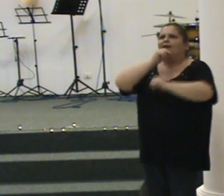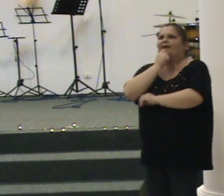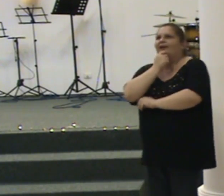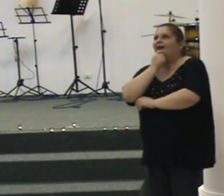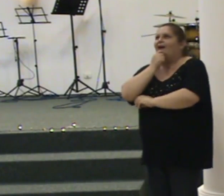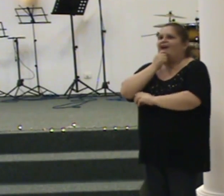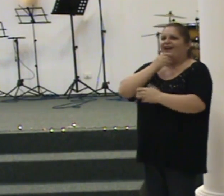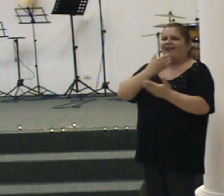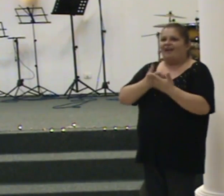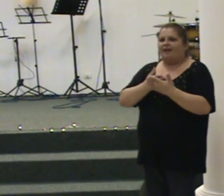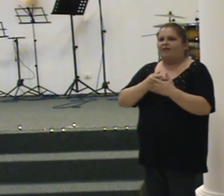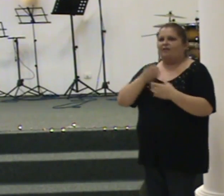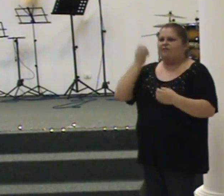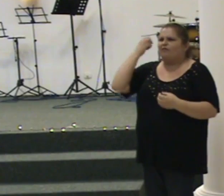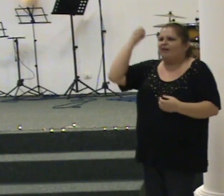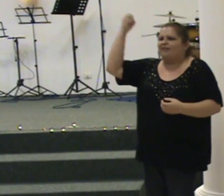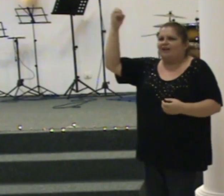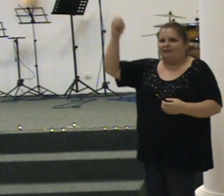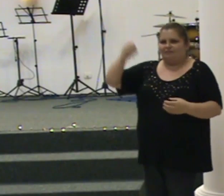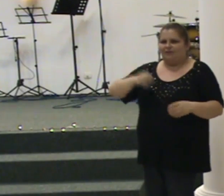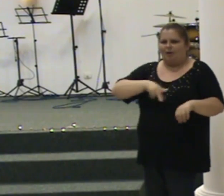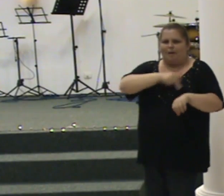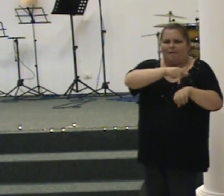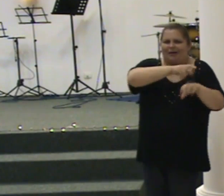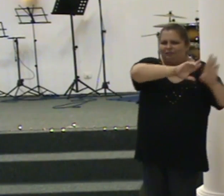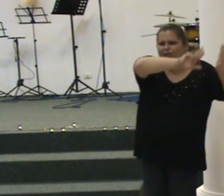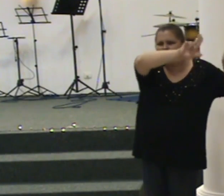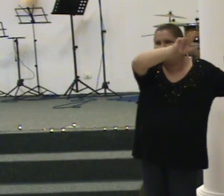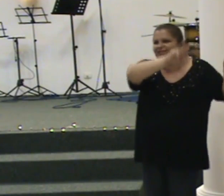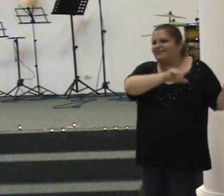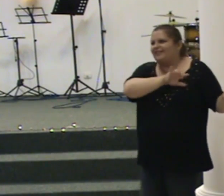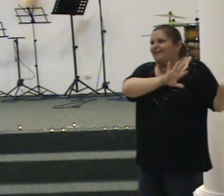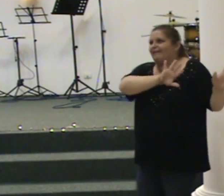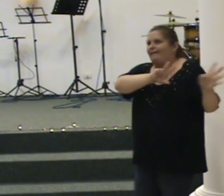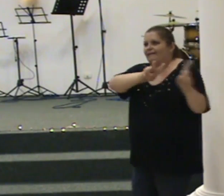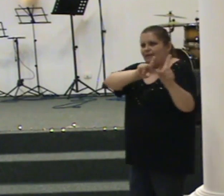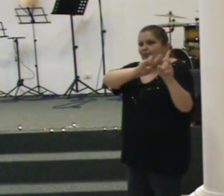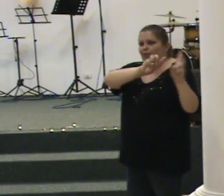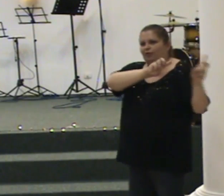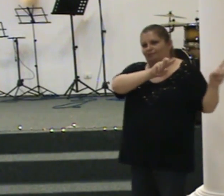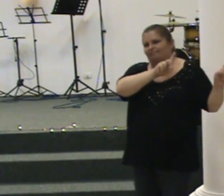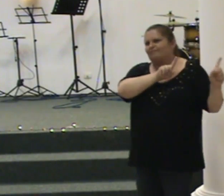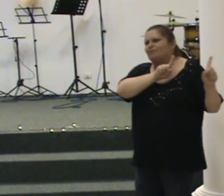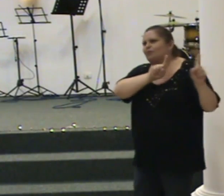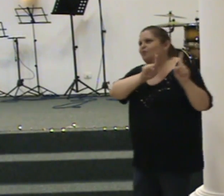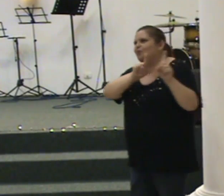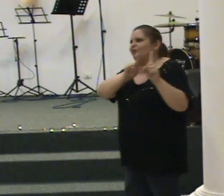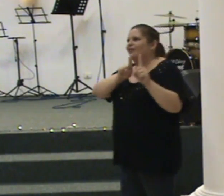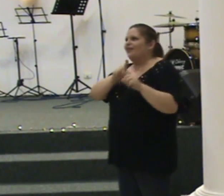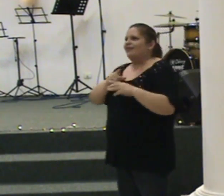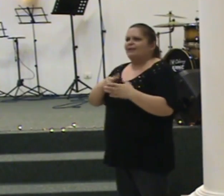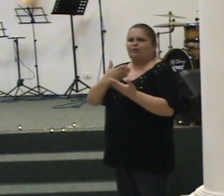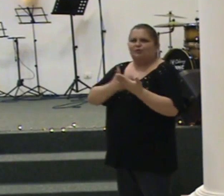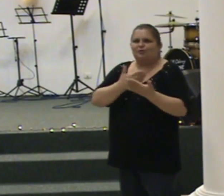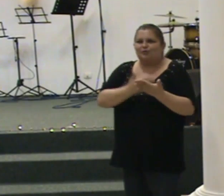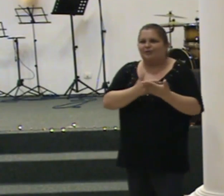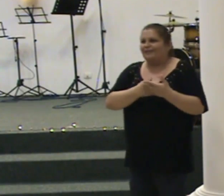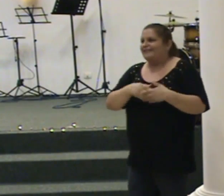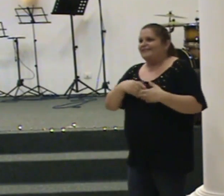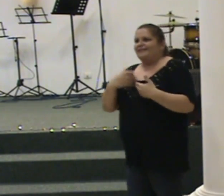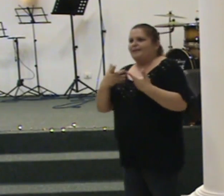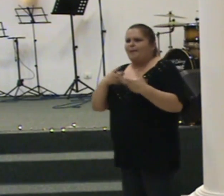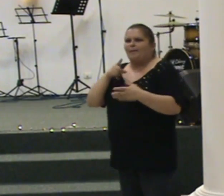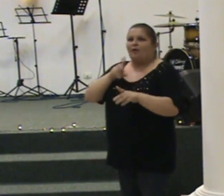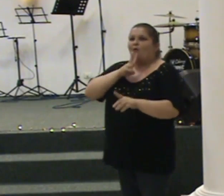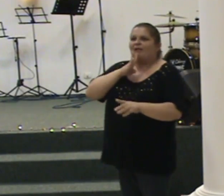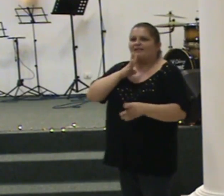viajaram, atravessaram os seus países para vir, atendendo aquilo que os estudos dos astros